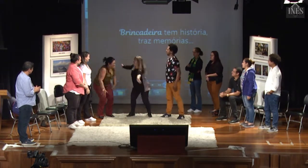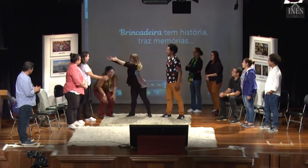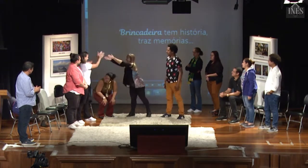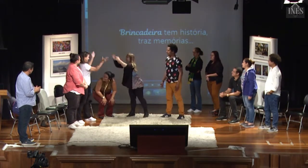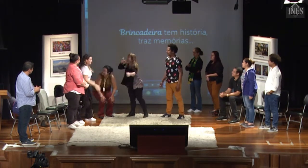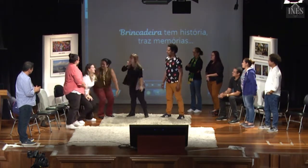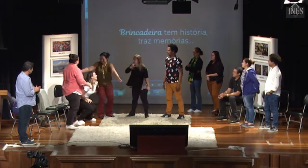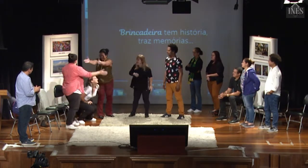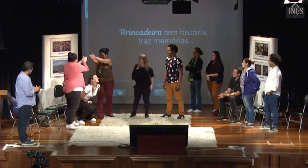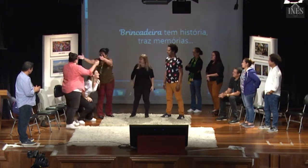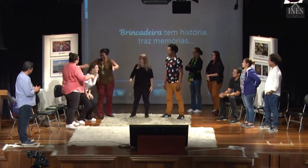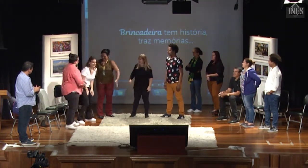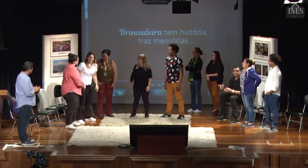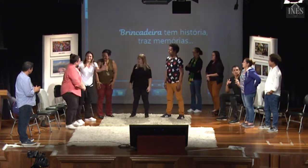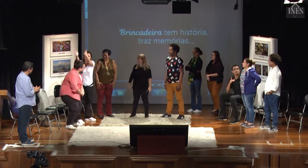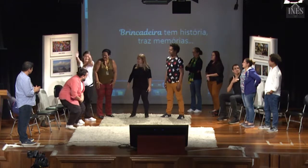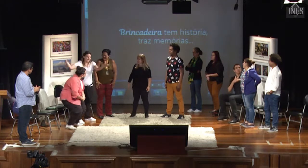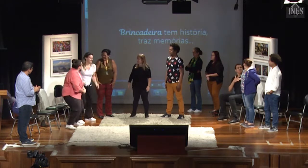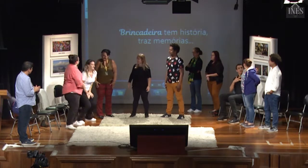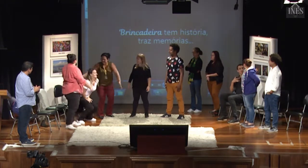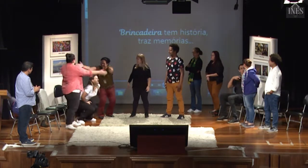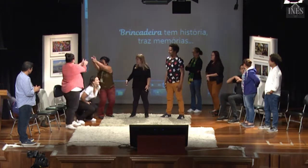Gente, muito bom. Mais rápido.